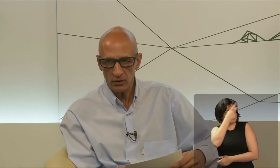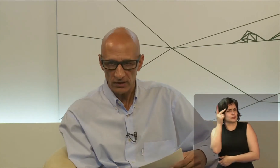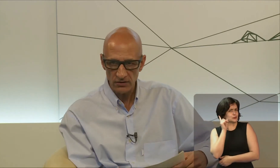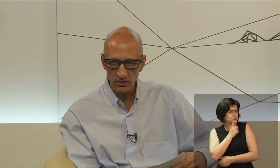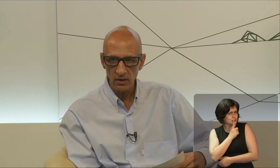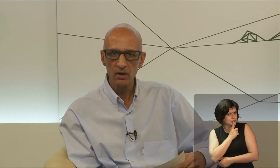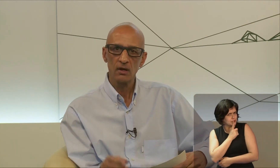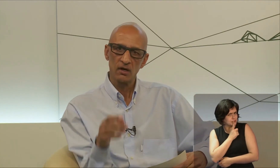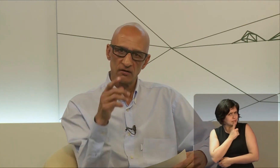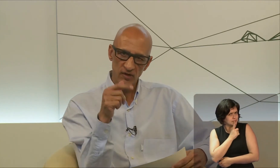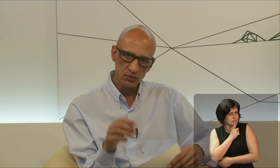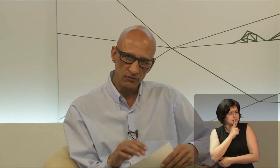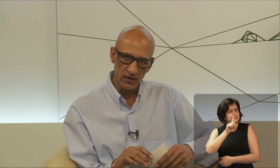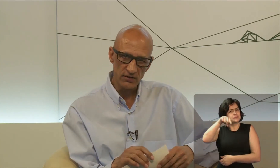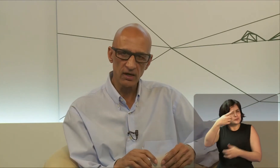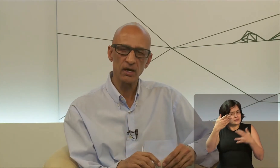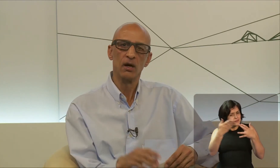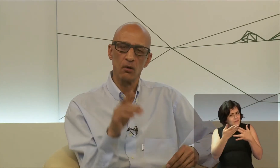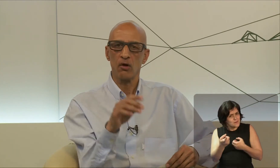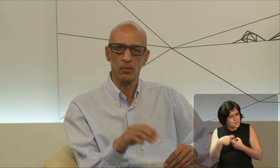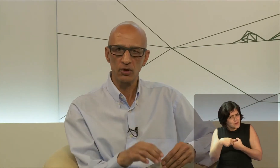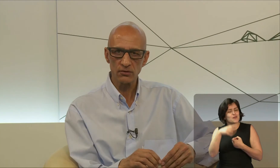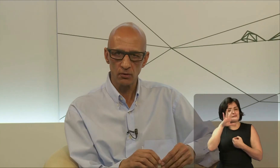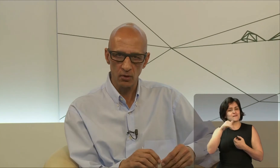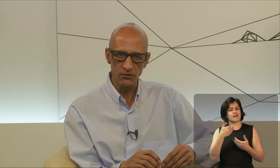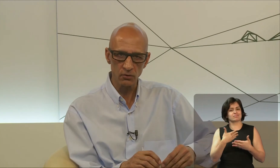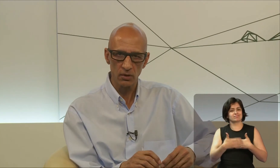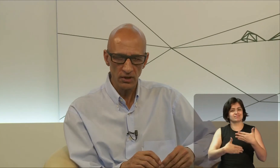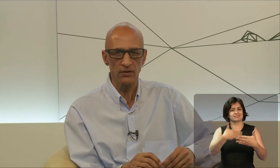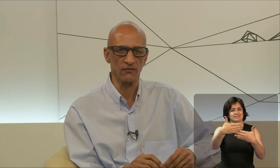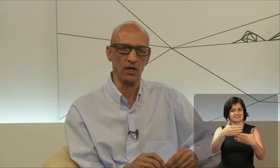surdas? Vamos conversar logo após o nosso intervalo.